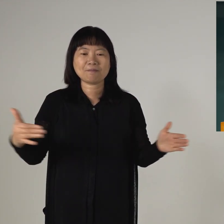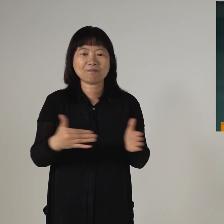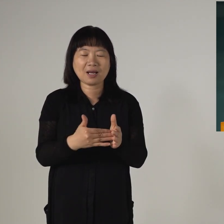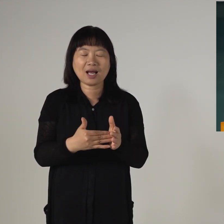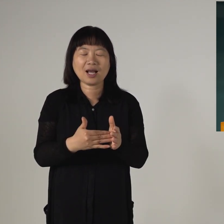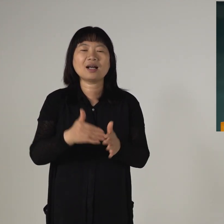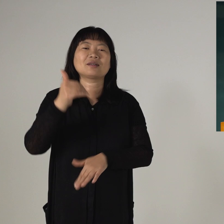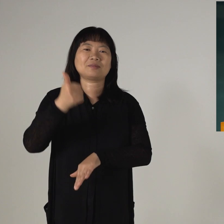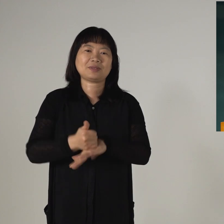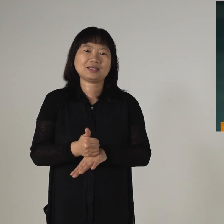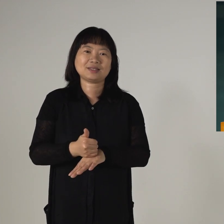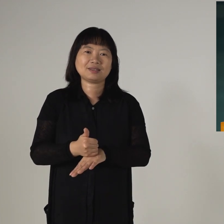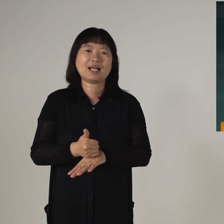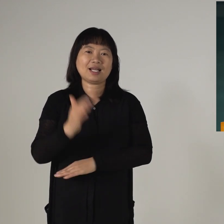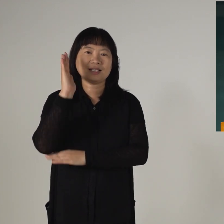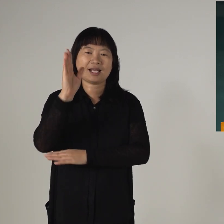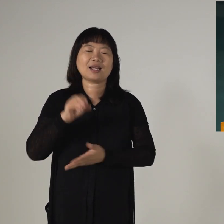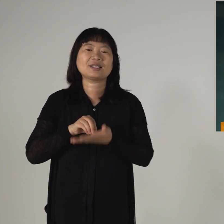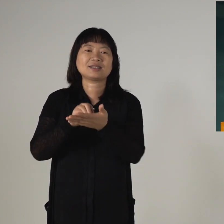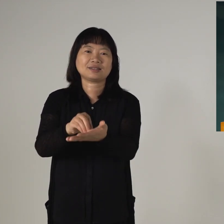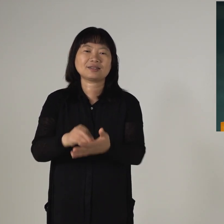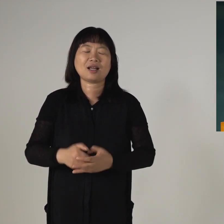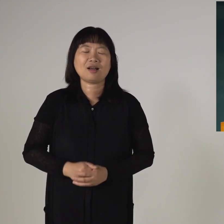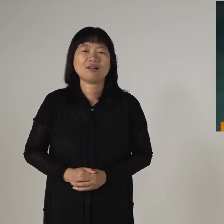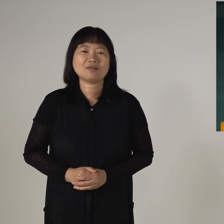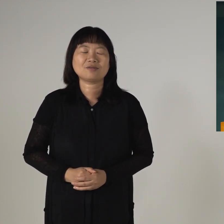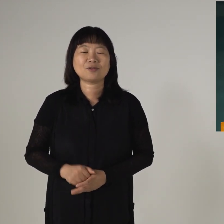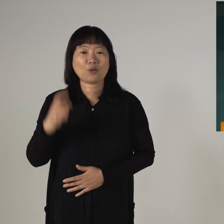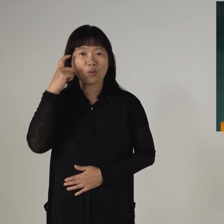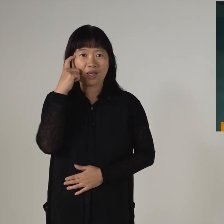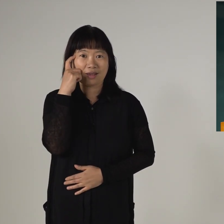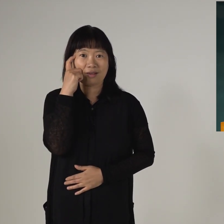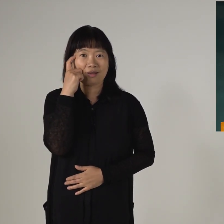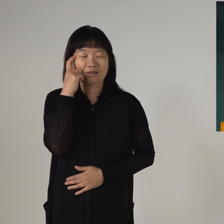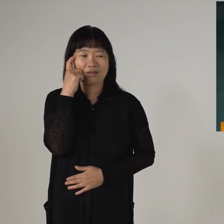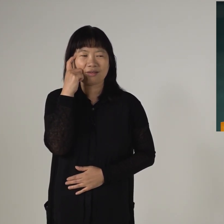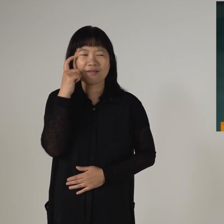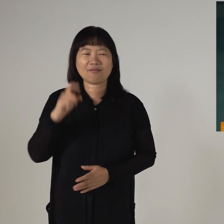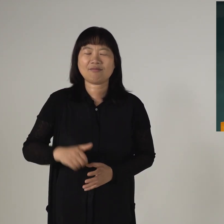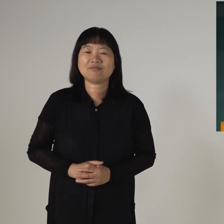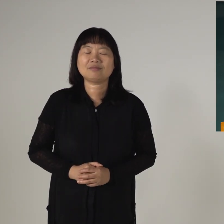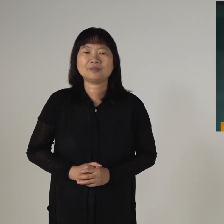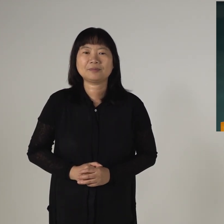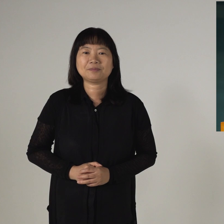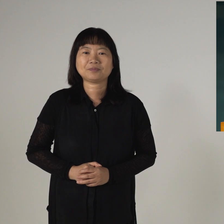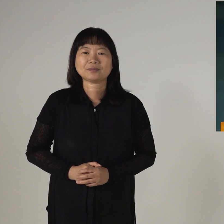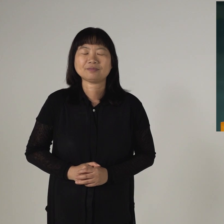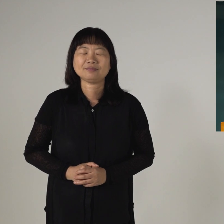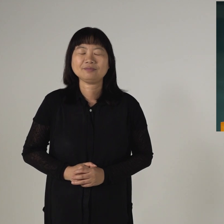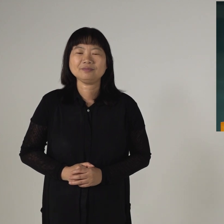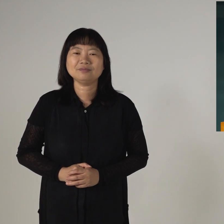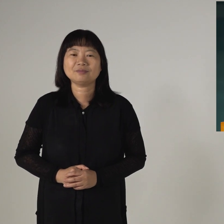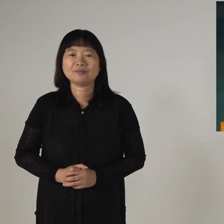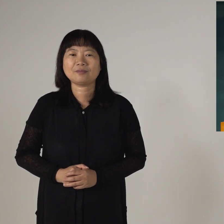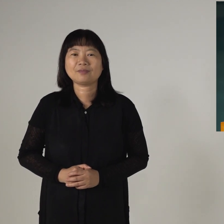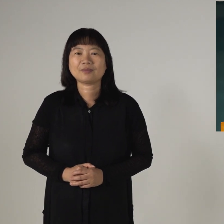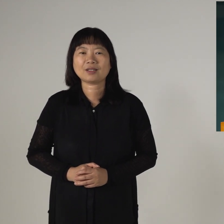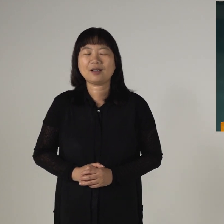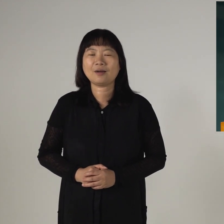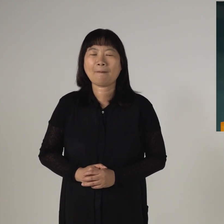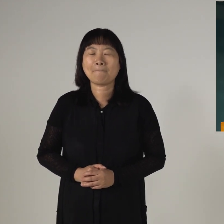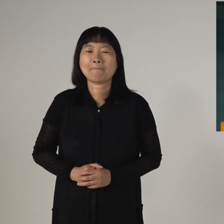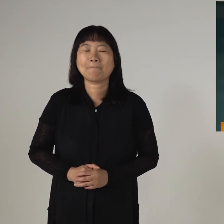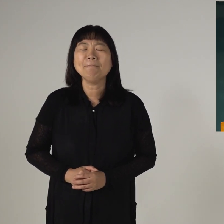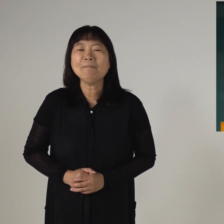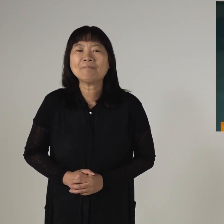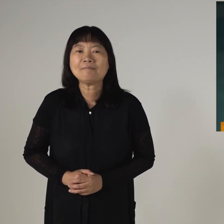종결 부분으로 등장을 해요. 왜 그랬을까요? 사실은 무엇과 대조하기